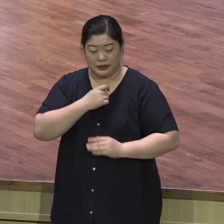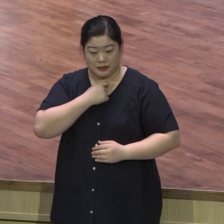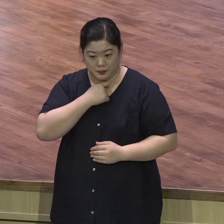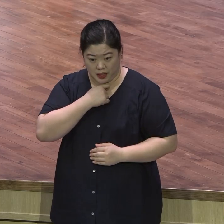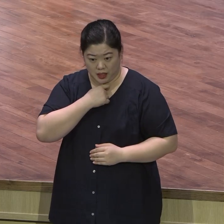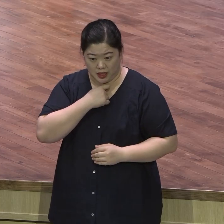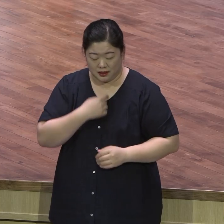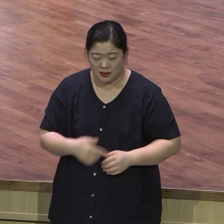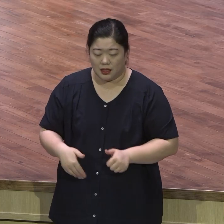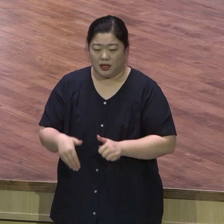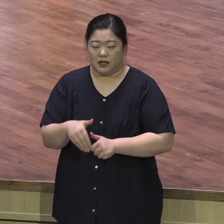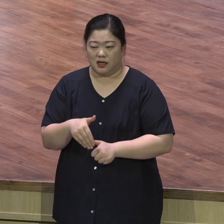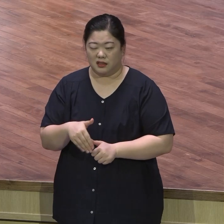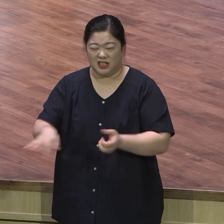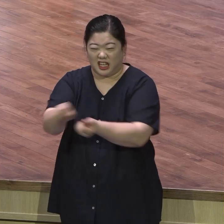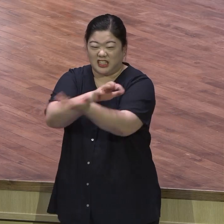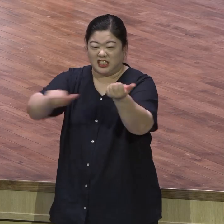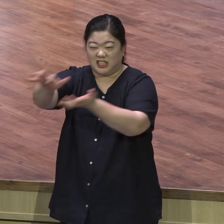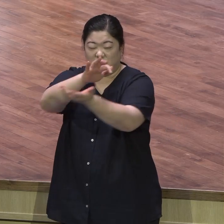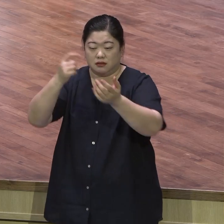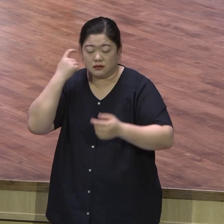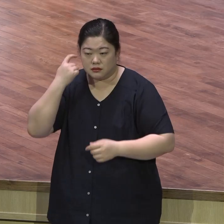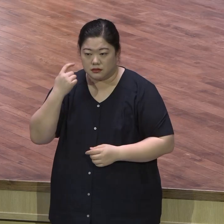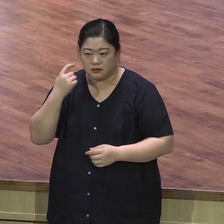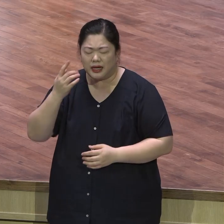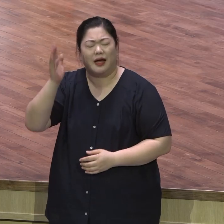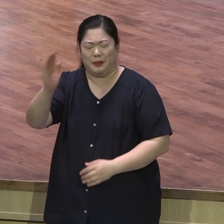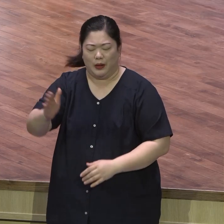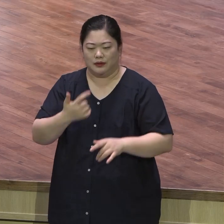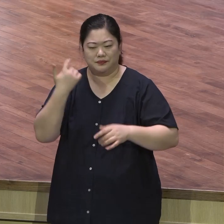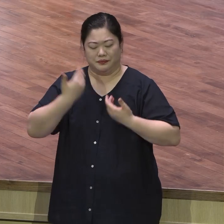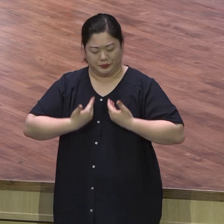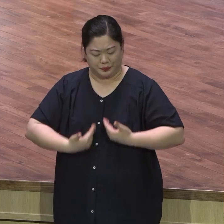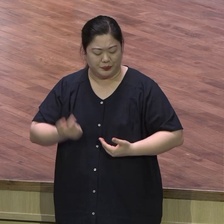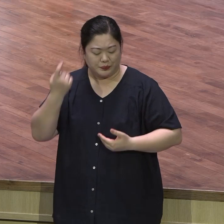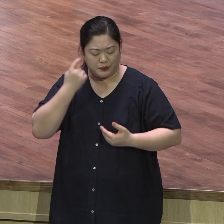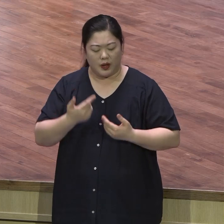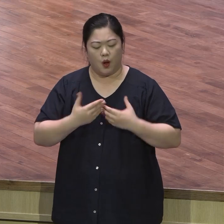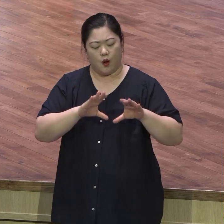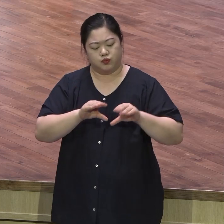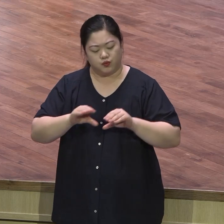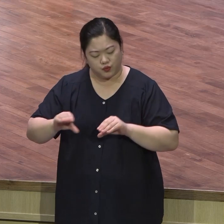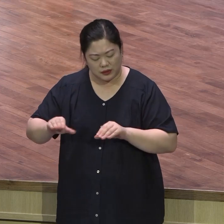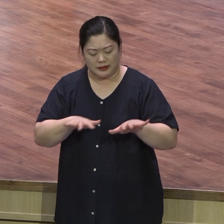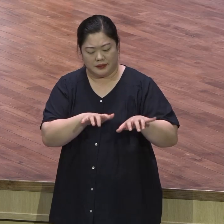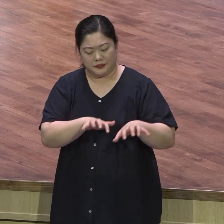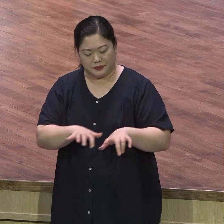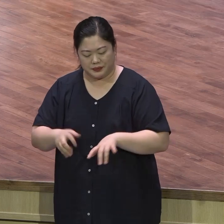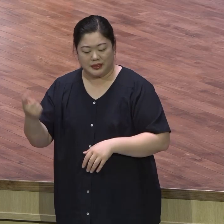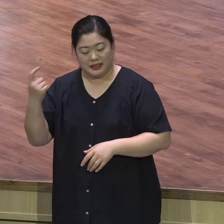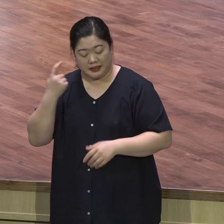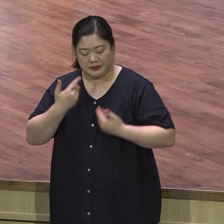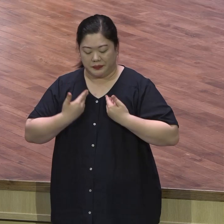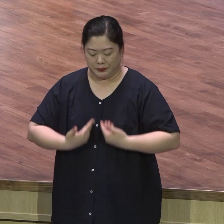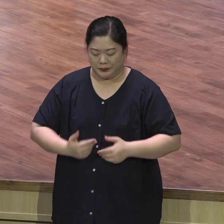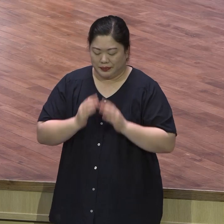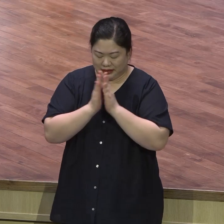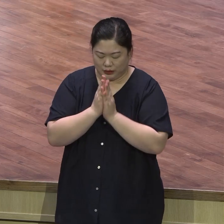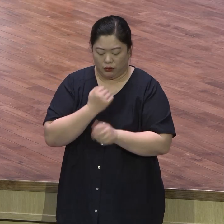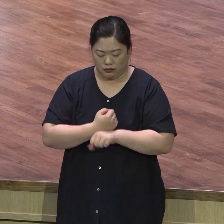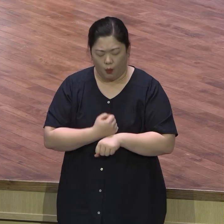이 코로나 이런 상황 속에서도 하나님 앞에 예배 한번 드려보고 일찍 와서 한 시간, 두 시간 전에 와서 앉아서